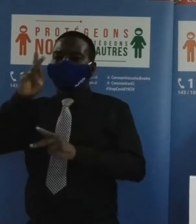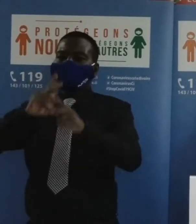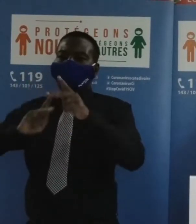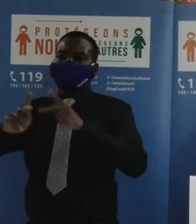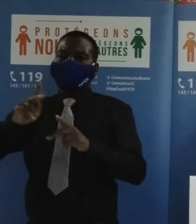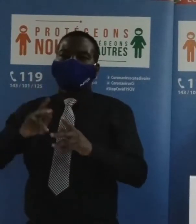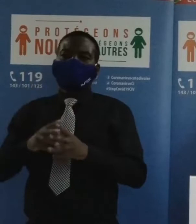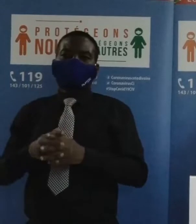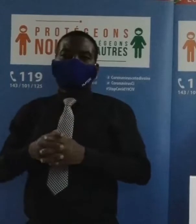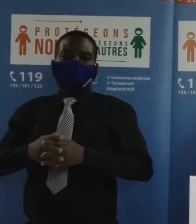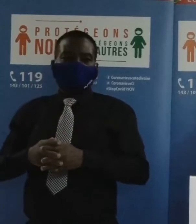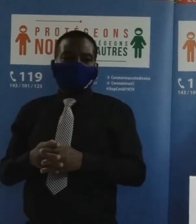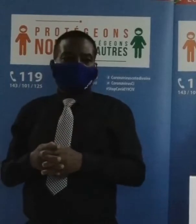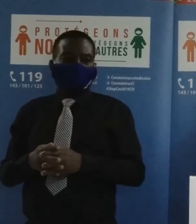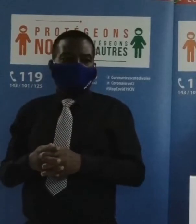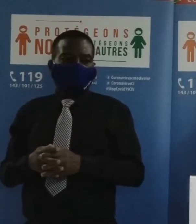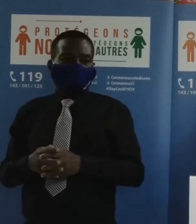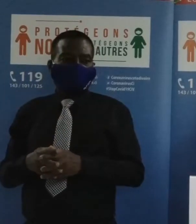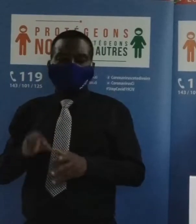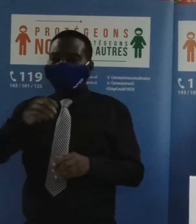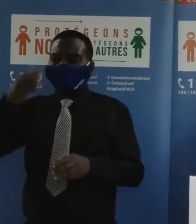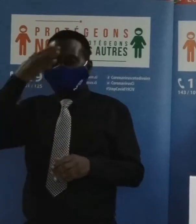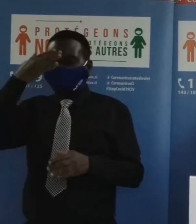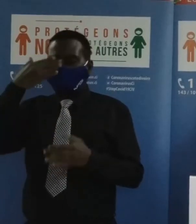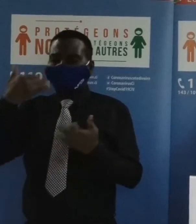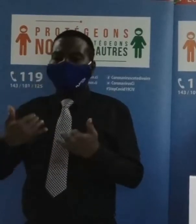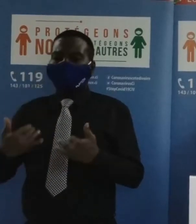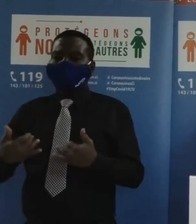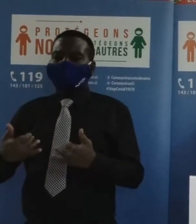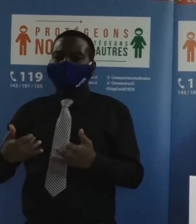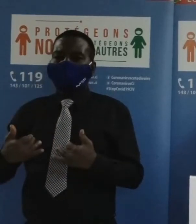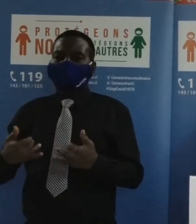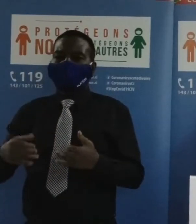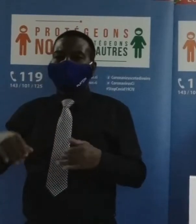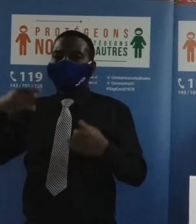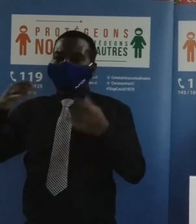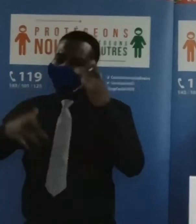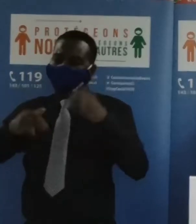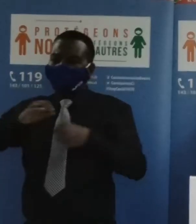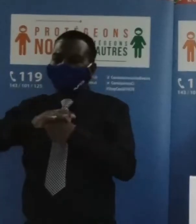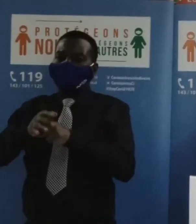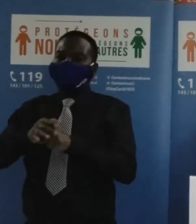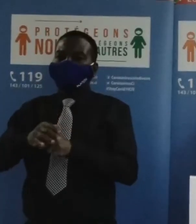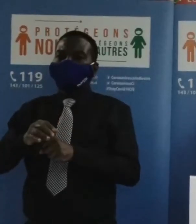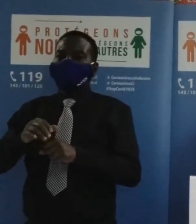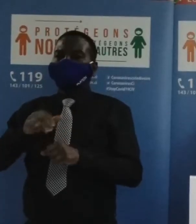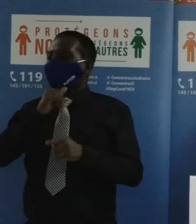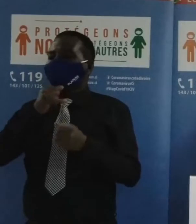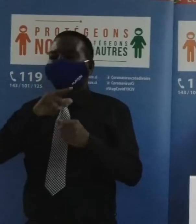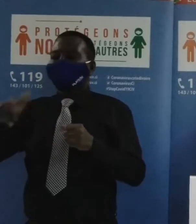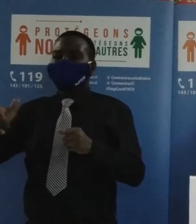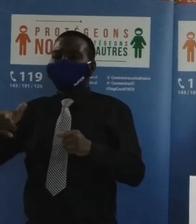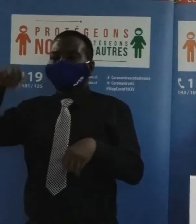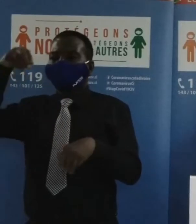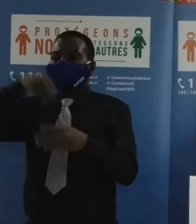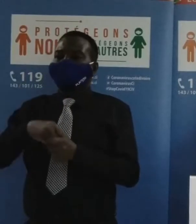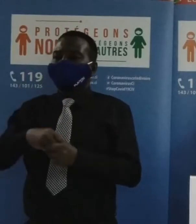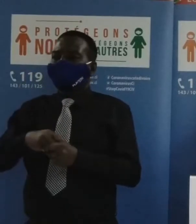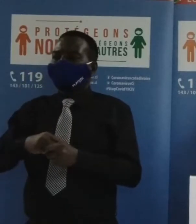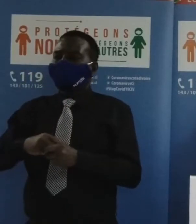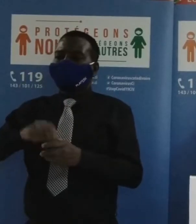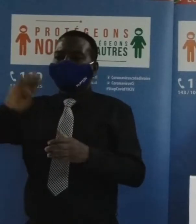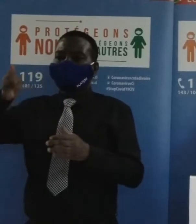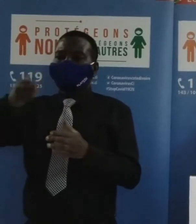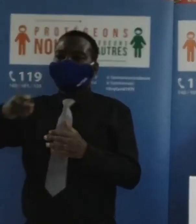publique on essaie désormais la pandémie en côte d'ivoire n'existe plus que dans la seule zone